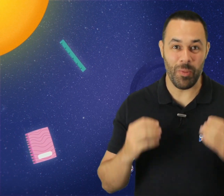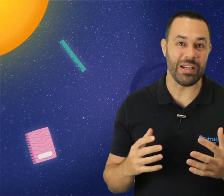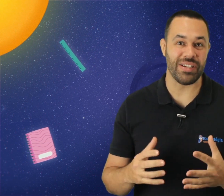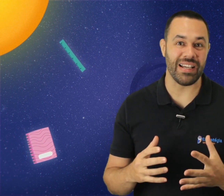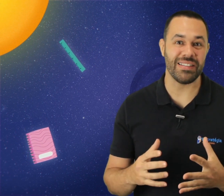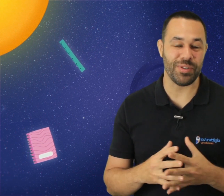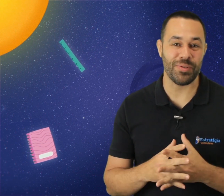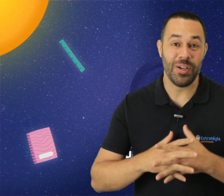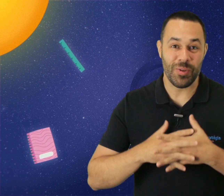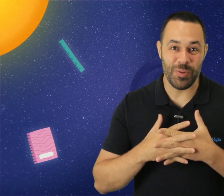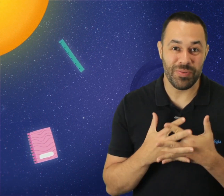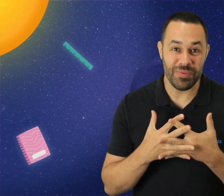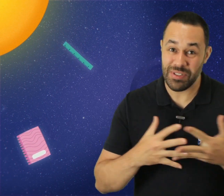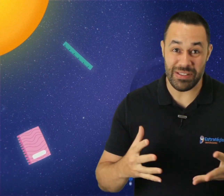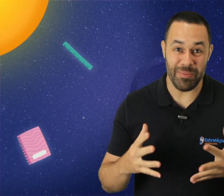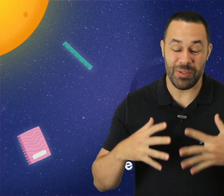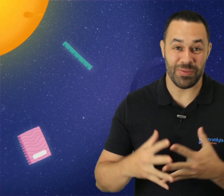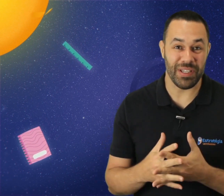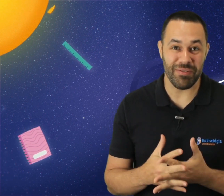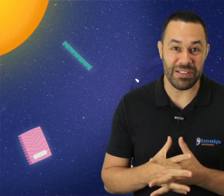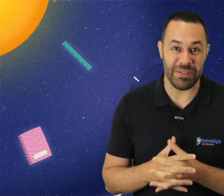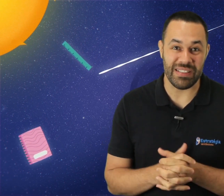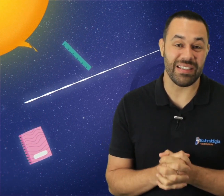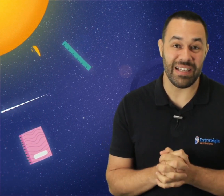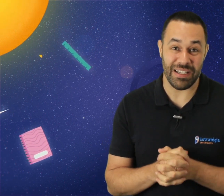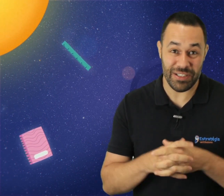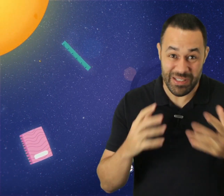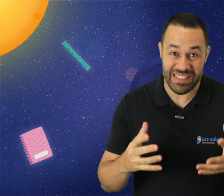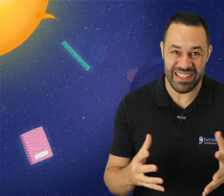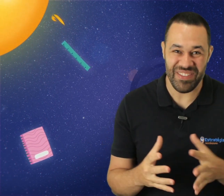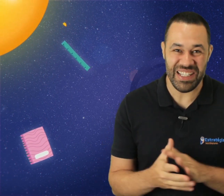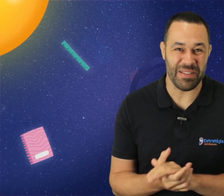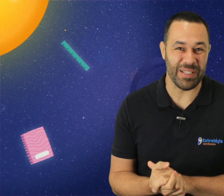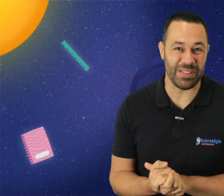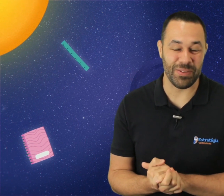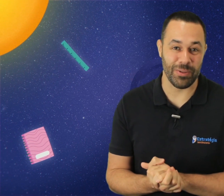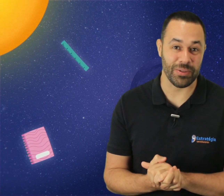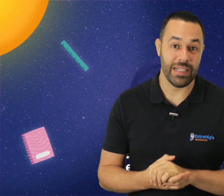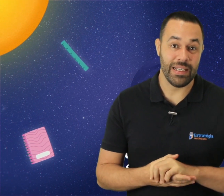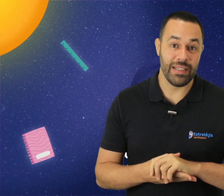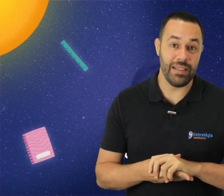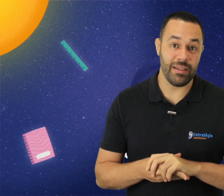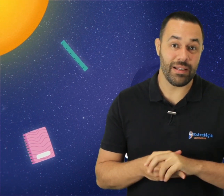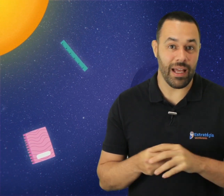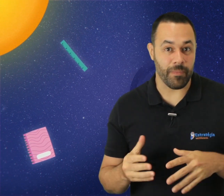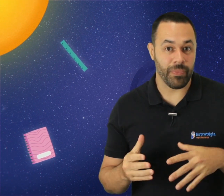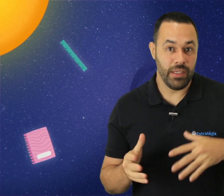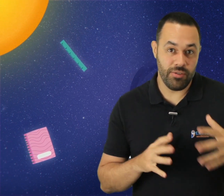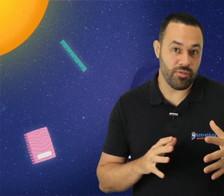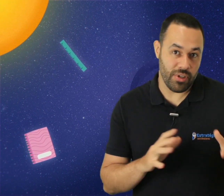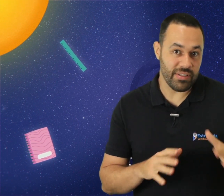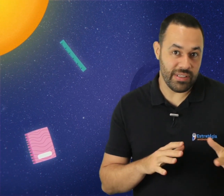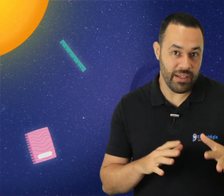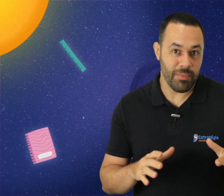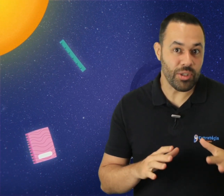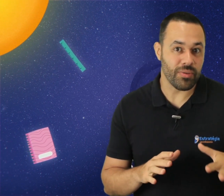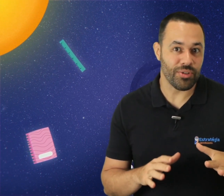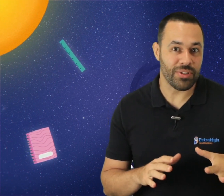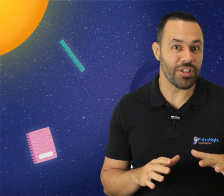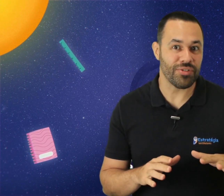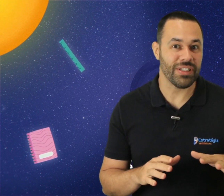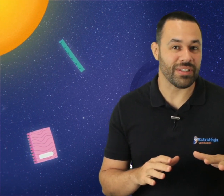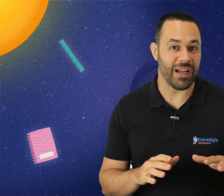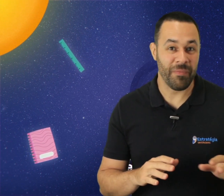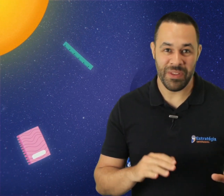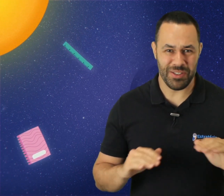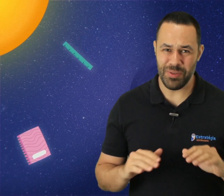canal e compartilhar esse vídeo com os seus amigos, com quem você conhecer que acha que precisa também receber esse conteúdo. E, claro, isso só se realmente o conteúdo